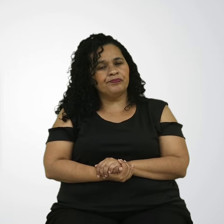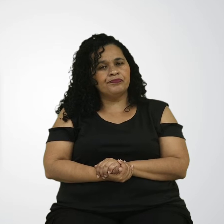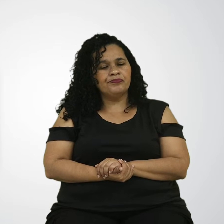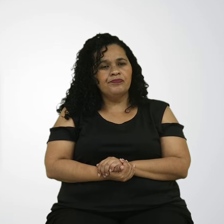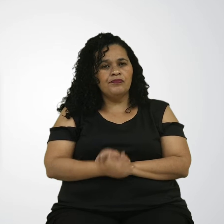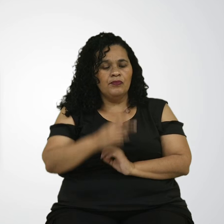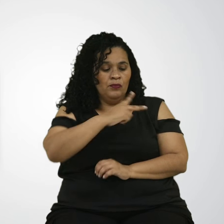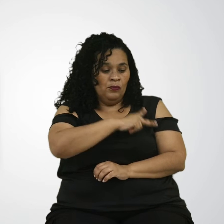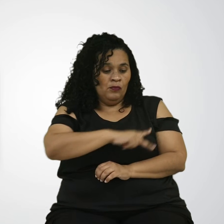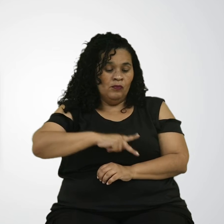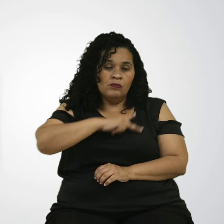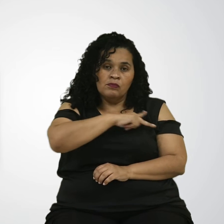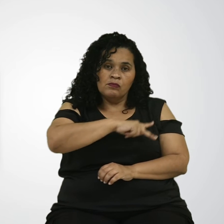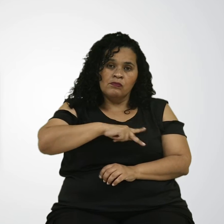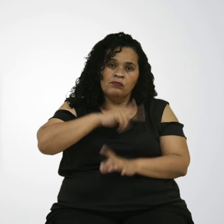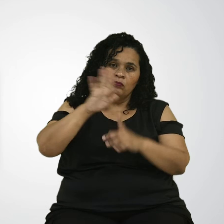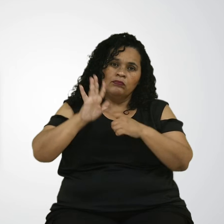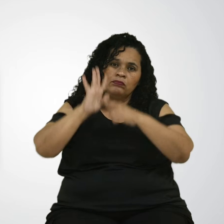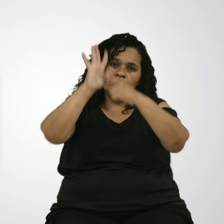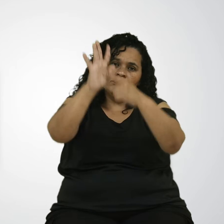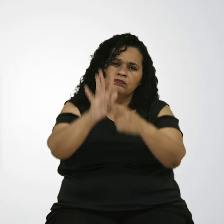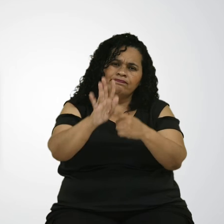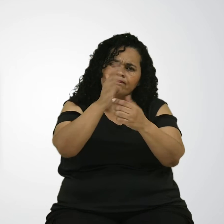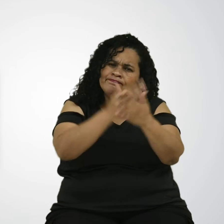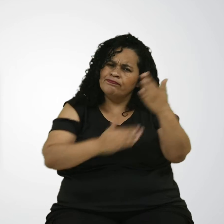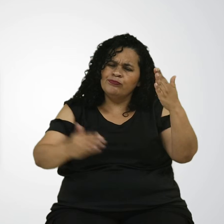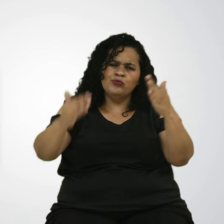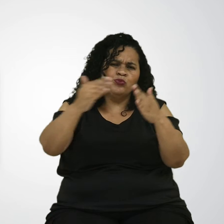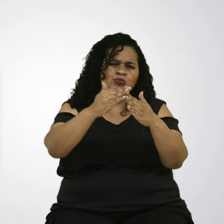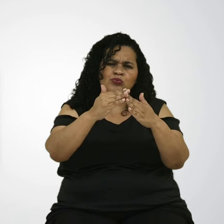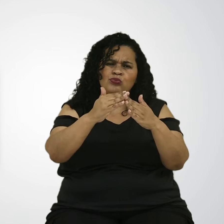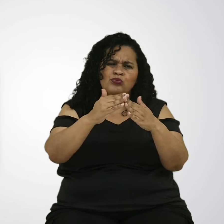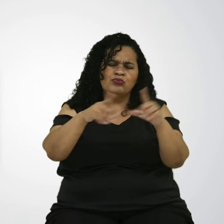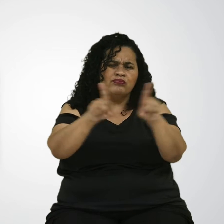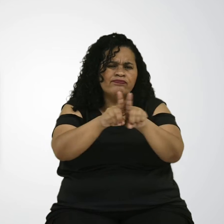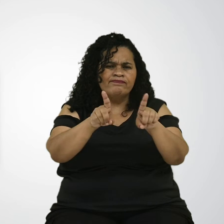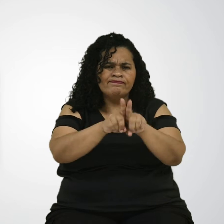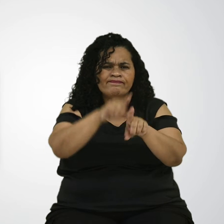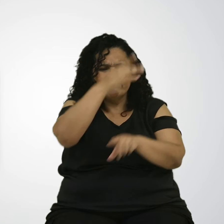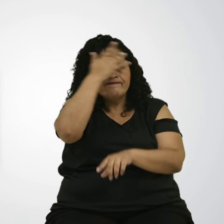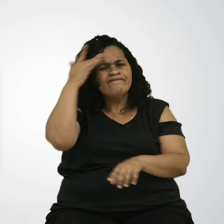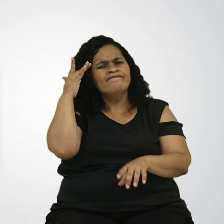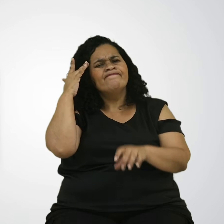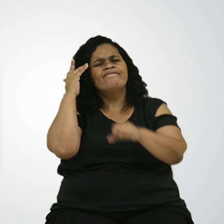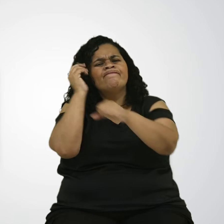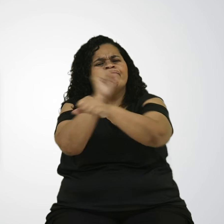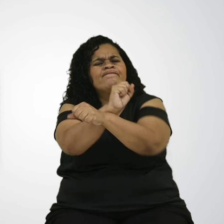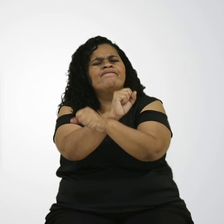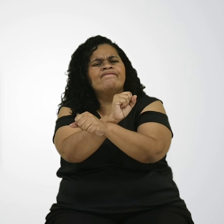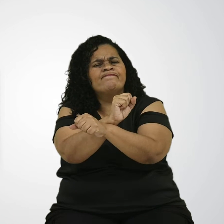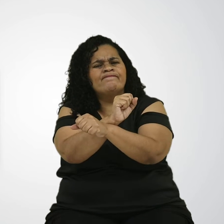Paulo vai tratar de tudo aqui, né? O texto fala até dos escravos, né? Então,